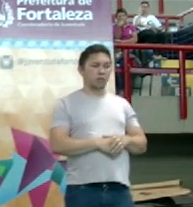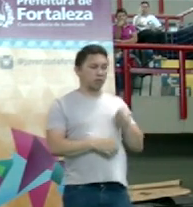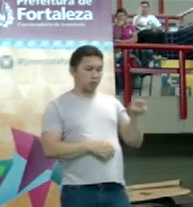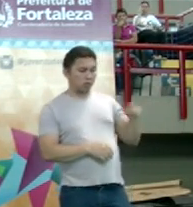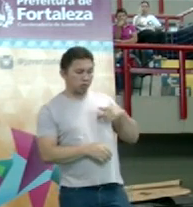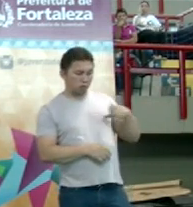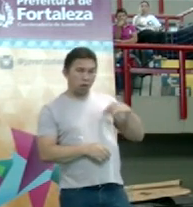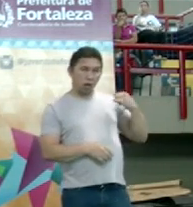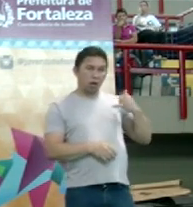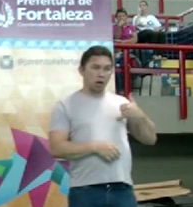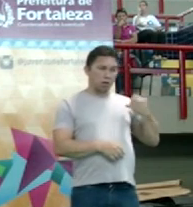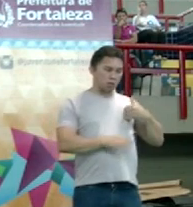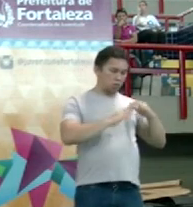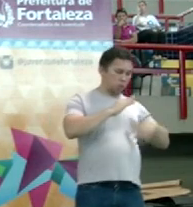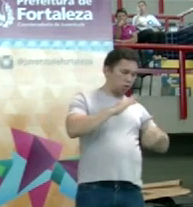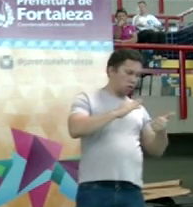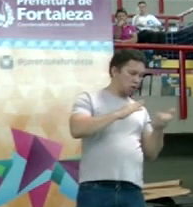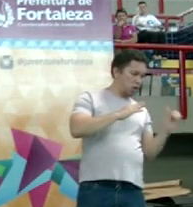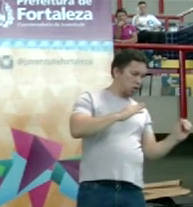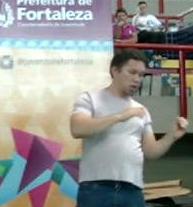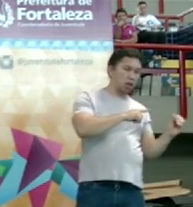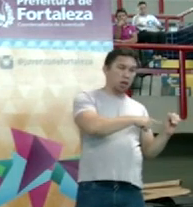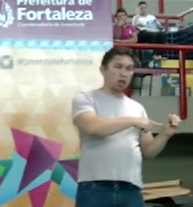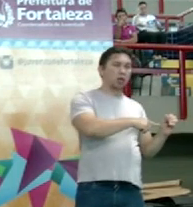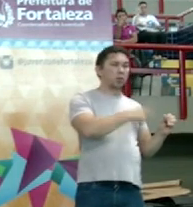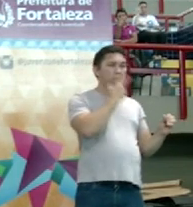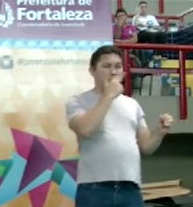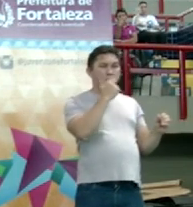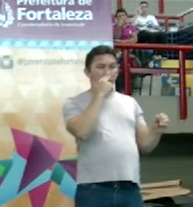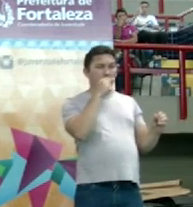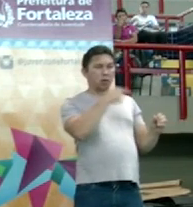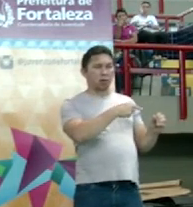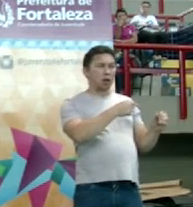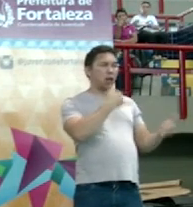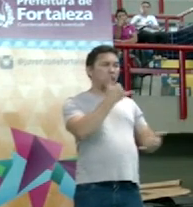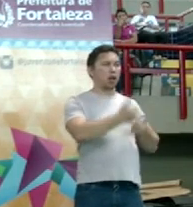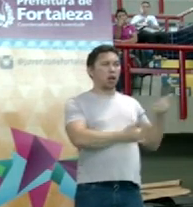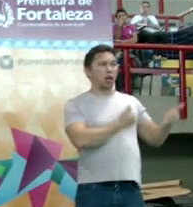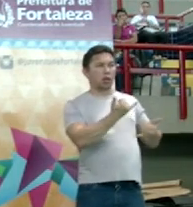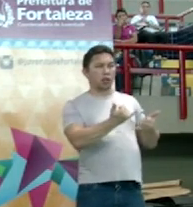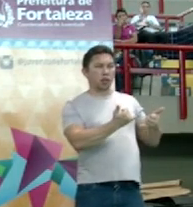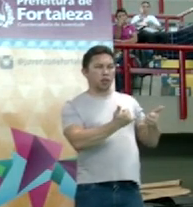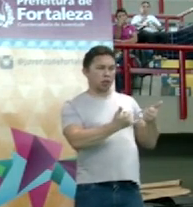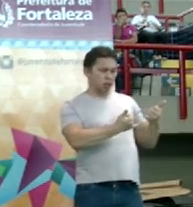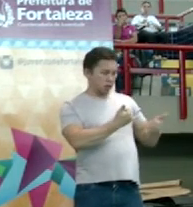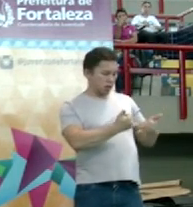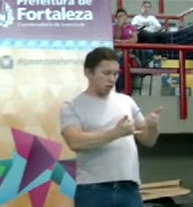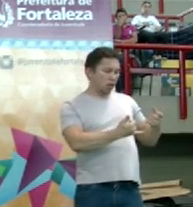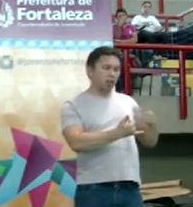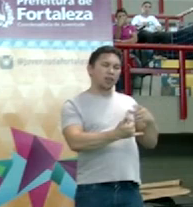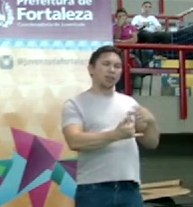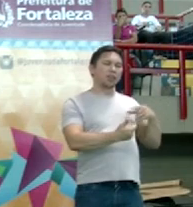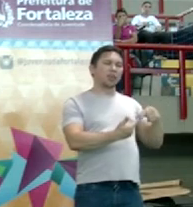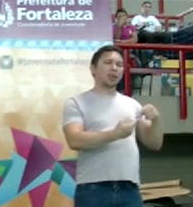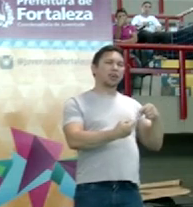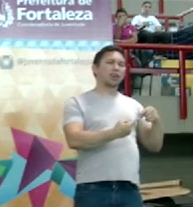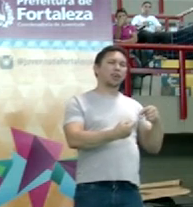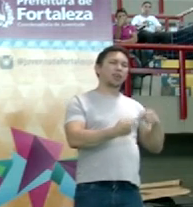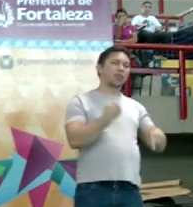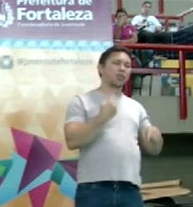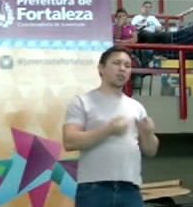menor infrator no Brasil aos 16 anos parece brincadeira. Quer dizer, você não concorda. Então,